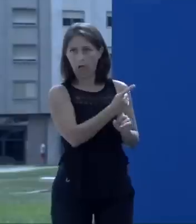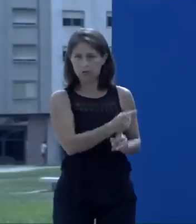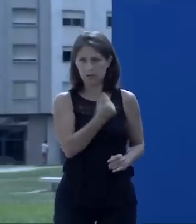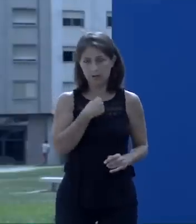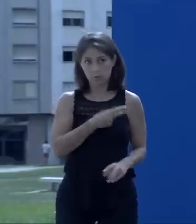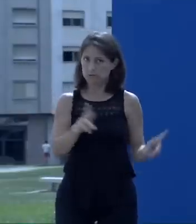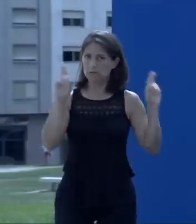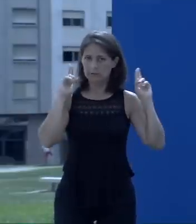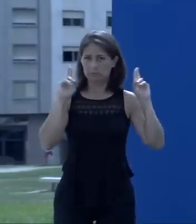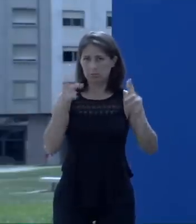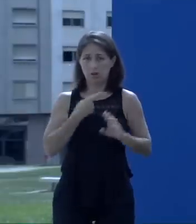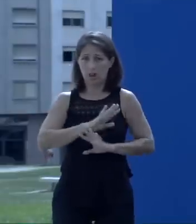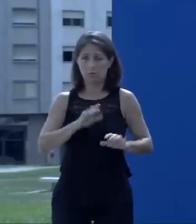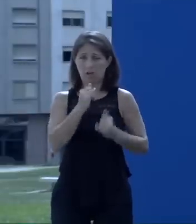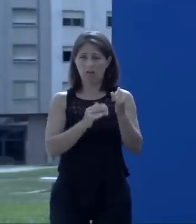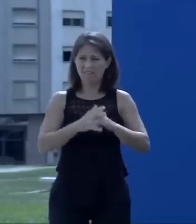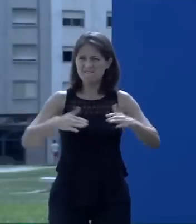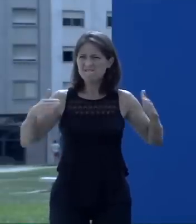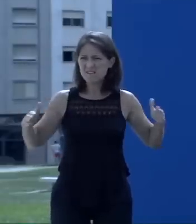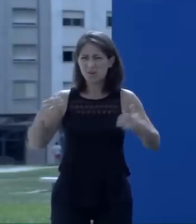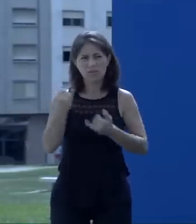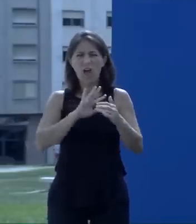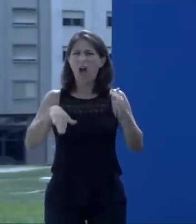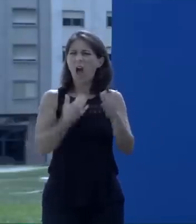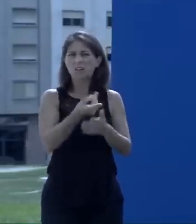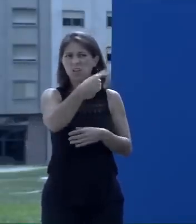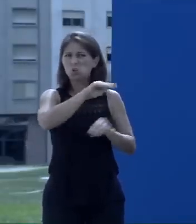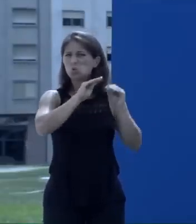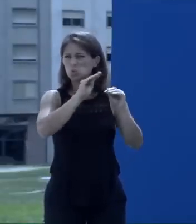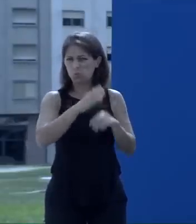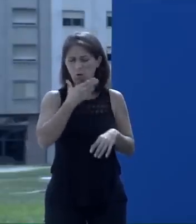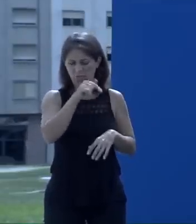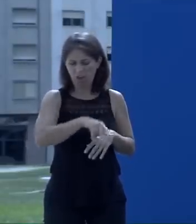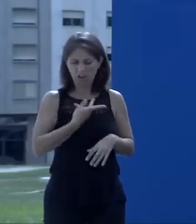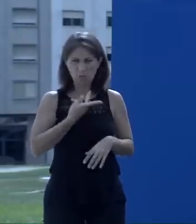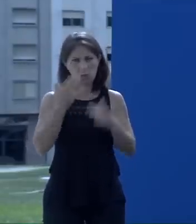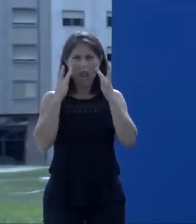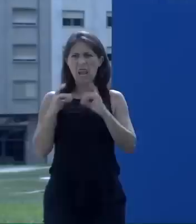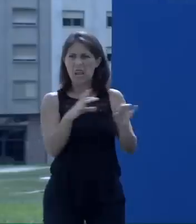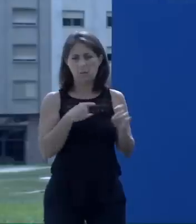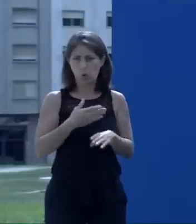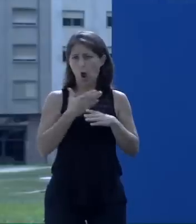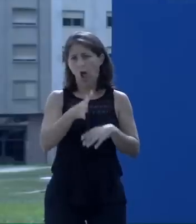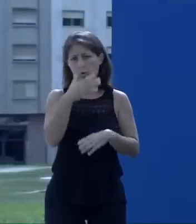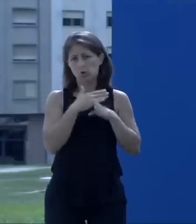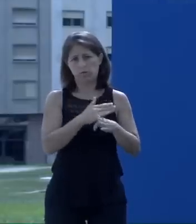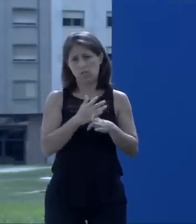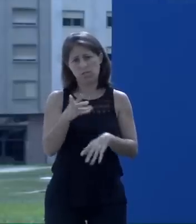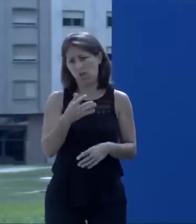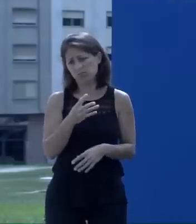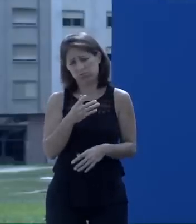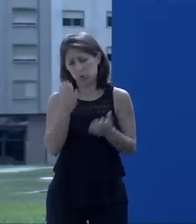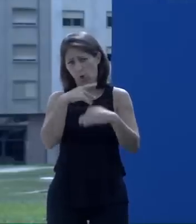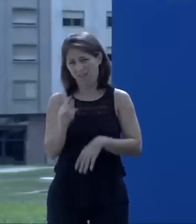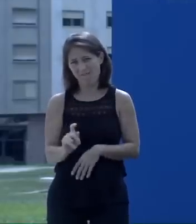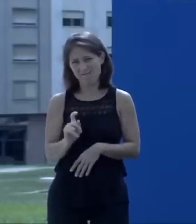Feijóo, que non será grande abondo para lavar todas as vergonzas das que se leva feito aquí en Ourense. Un